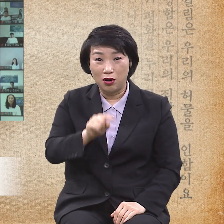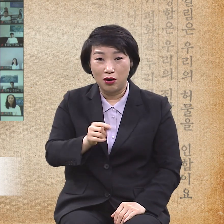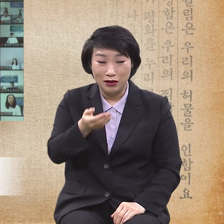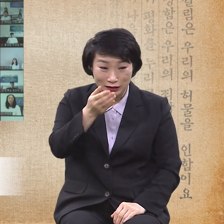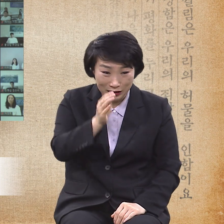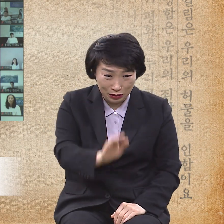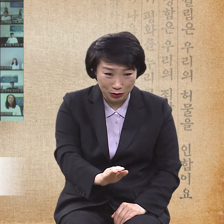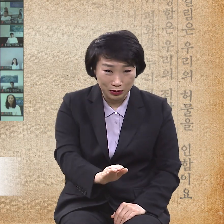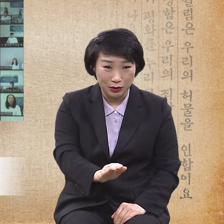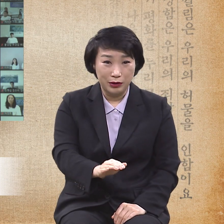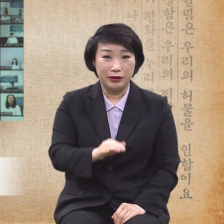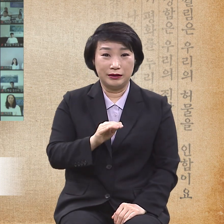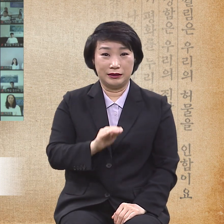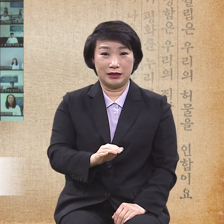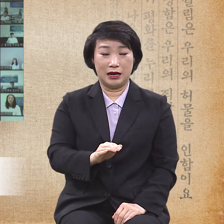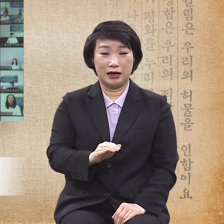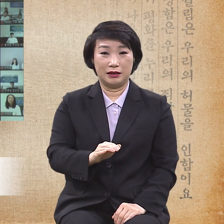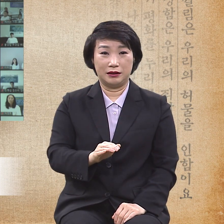그럴지라도